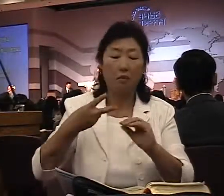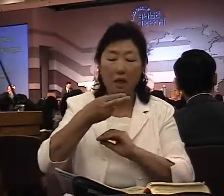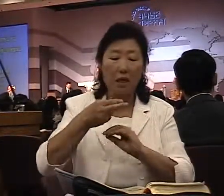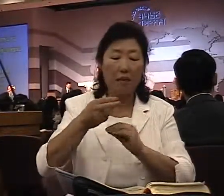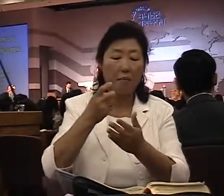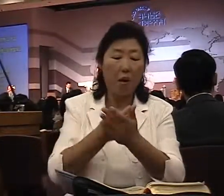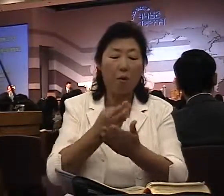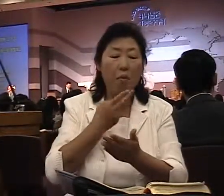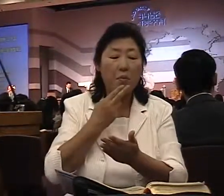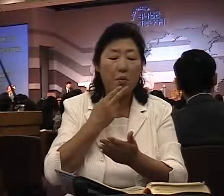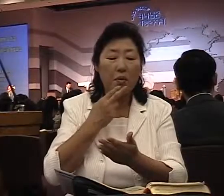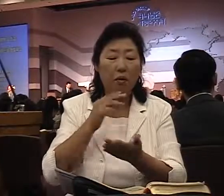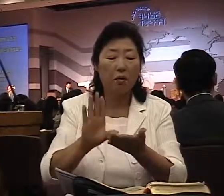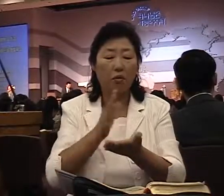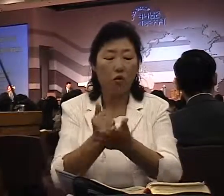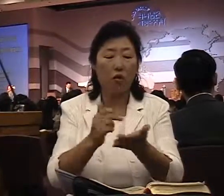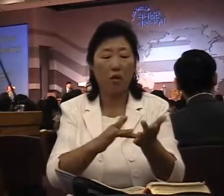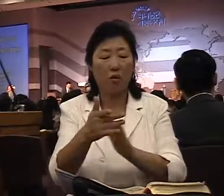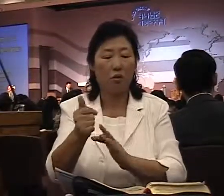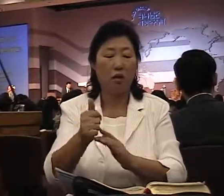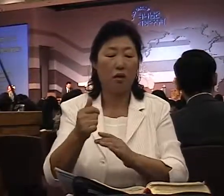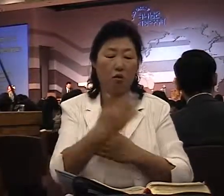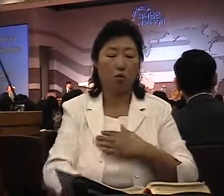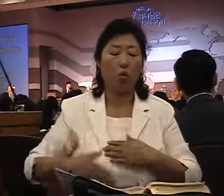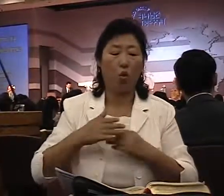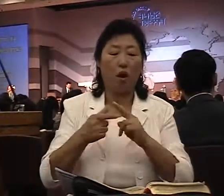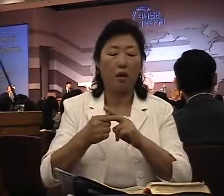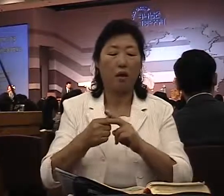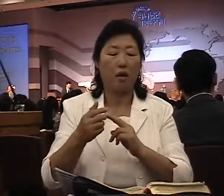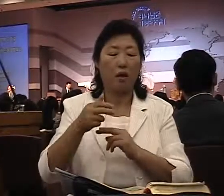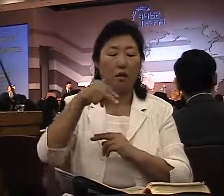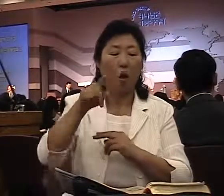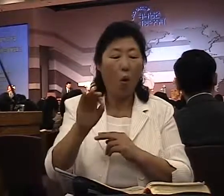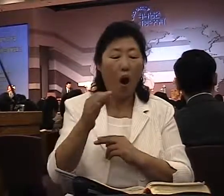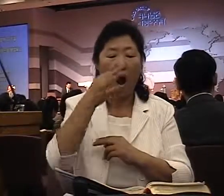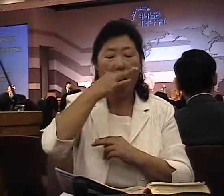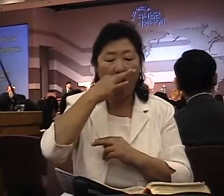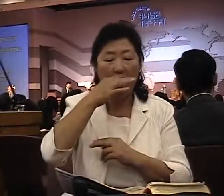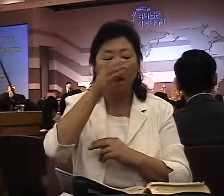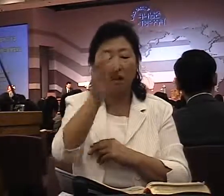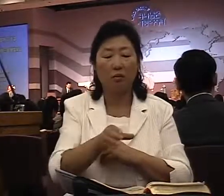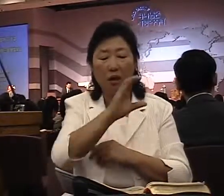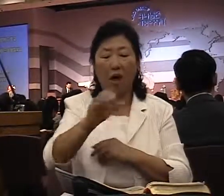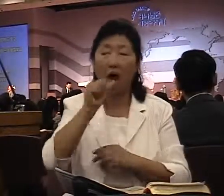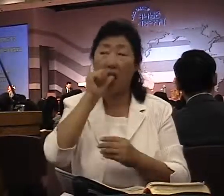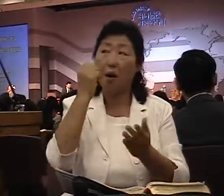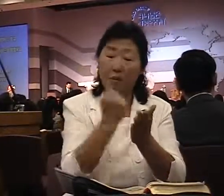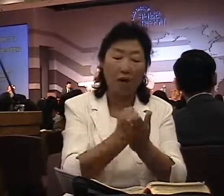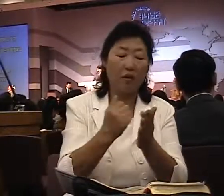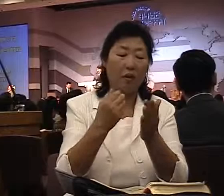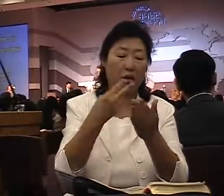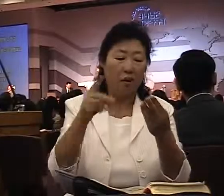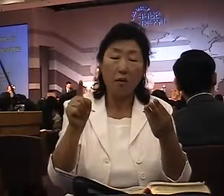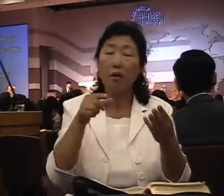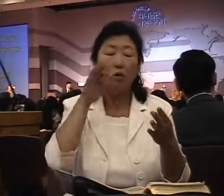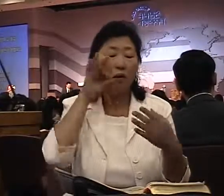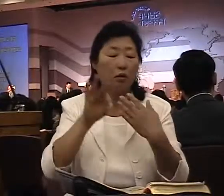그리스도 예수의 사람들은 육체와 함께 그 정과 욕심을 십자가에 못 박았느니라. 만일 우리가